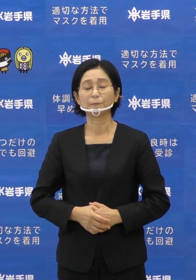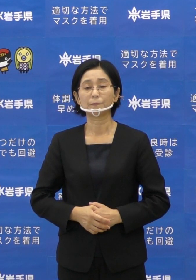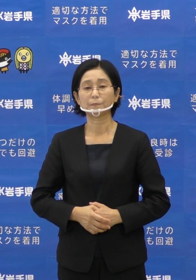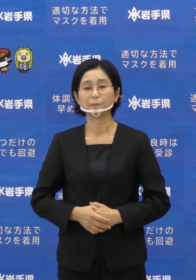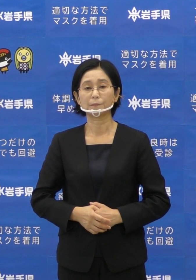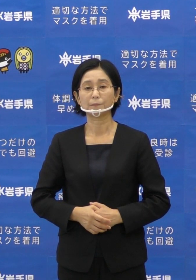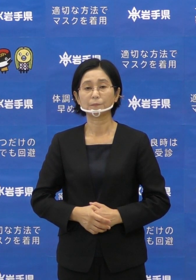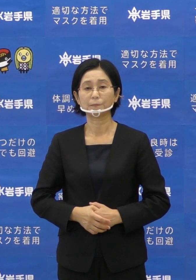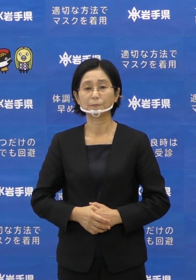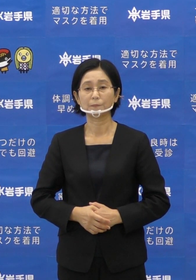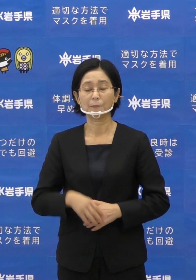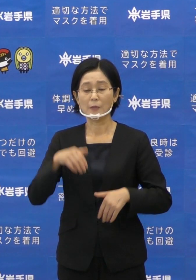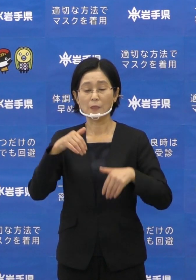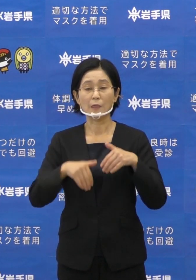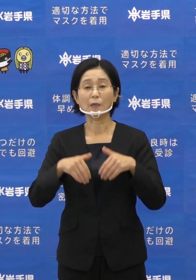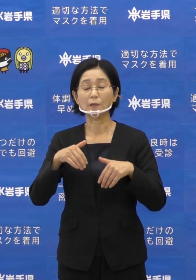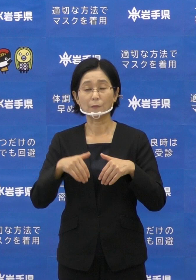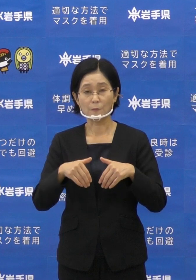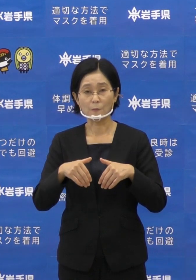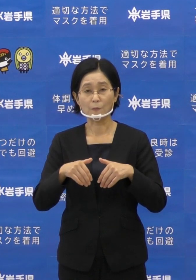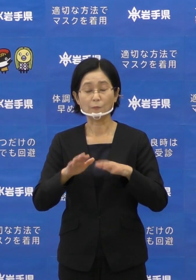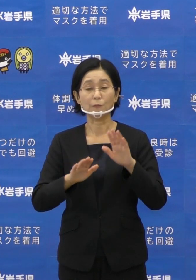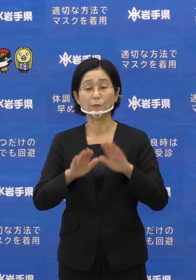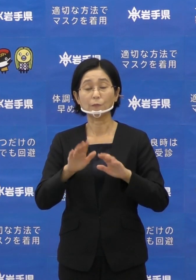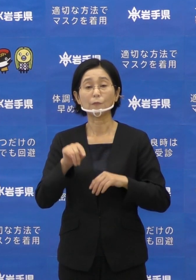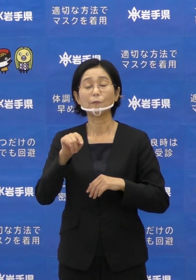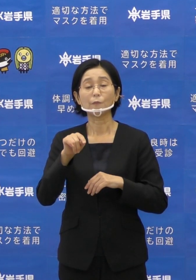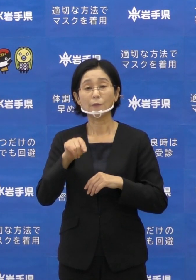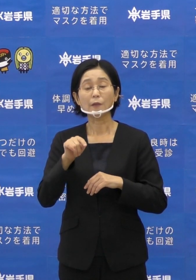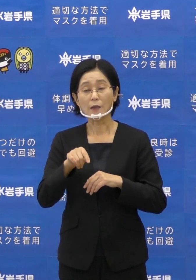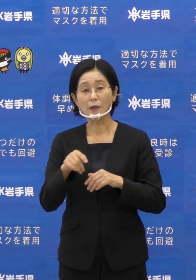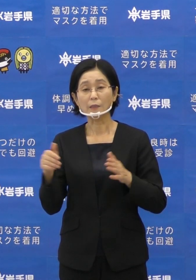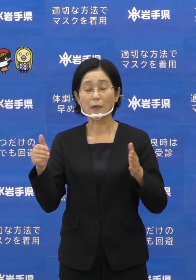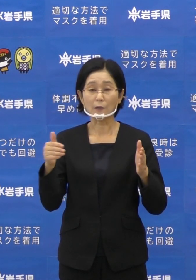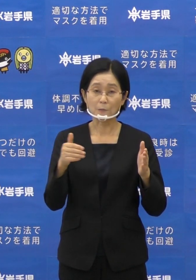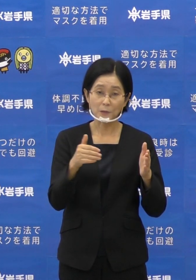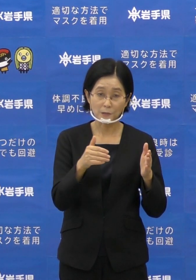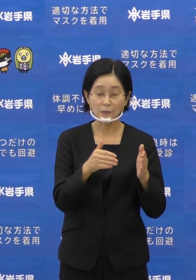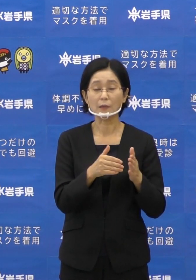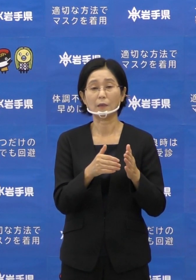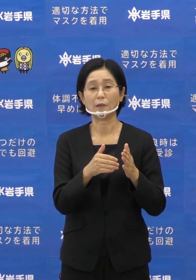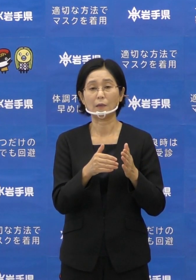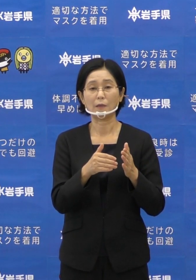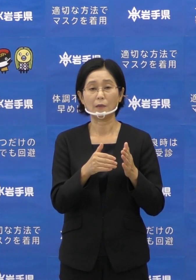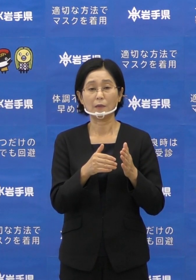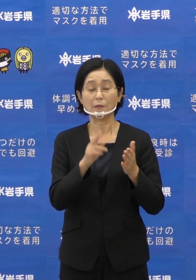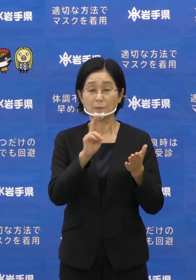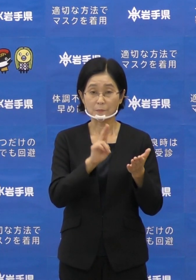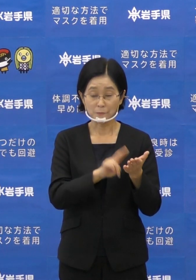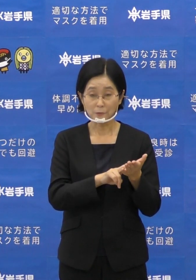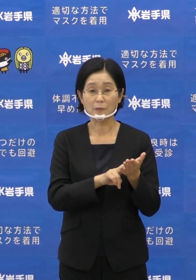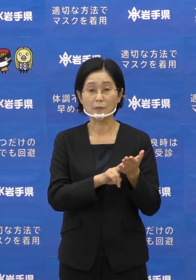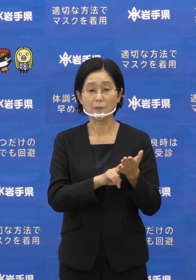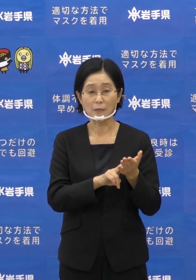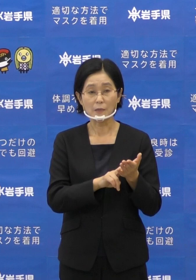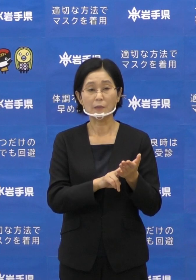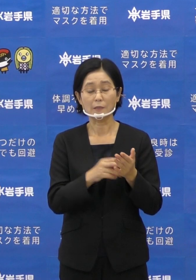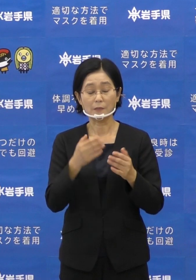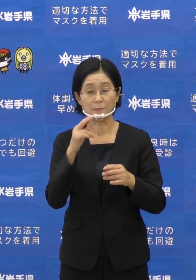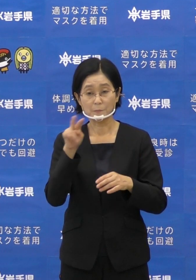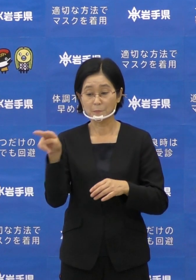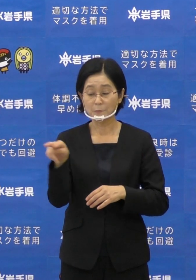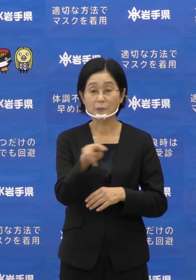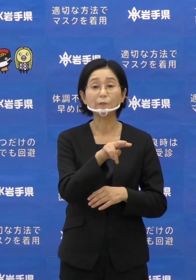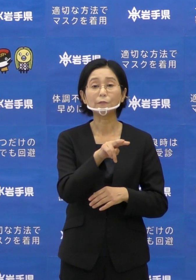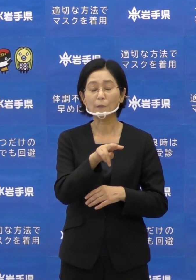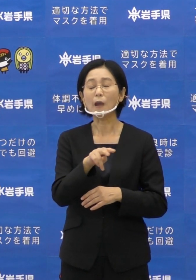これも最後まで現実が最後まで行った時にスターウォーズの話と比べるとあこのシーンがこれだったんだなというふうにこう